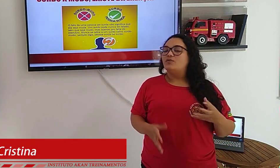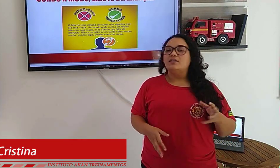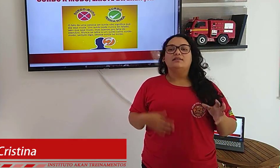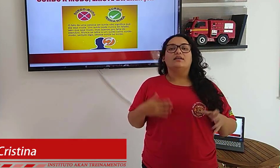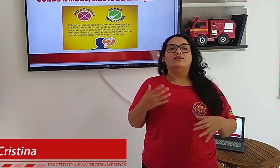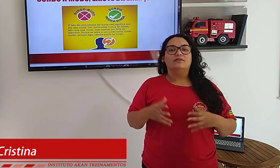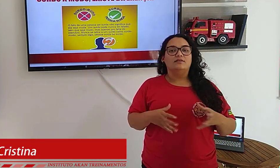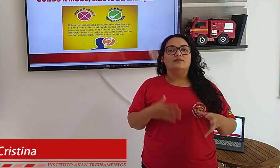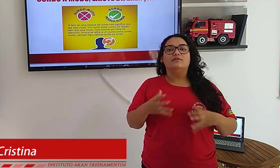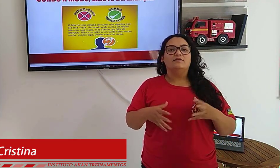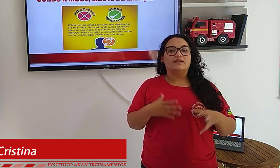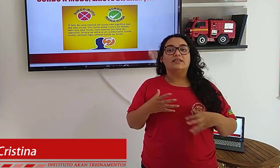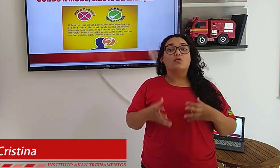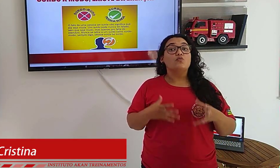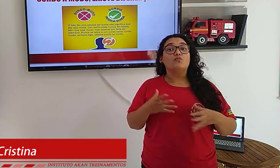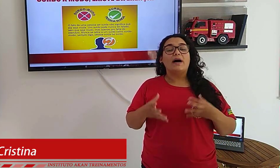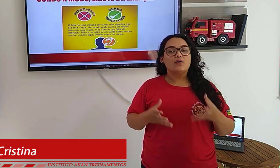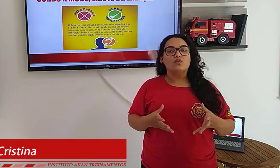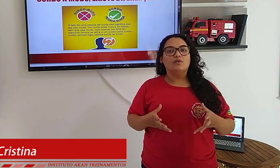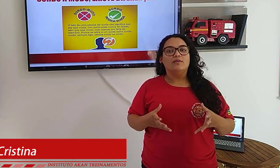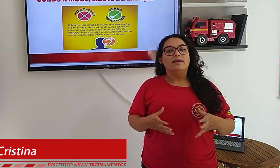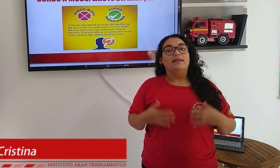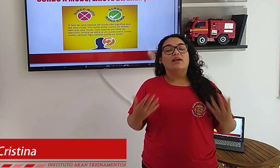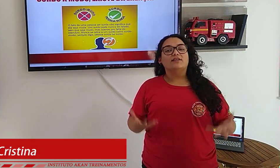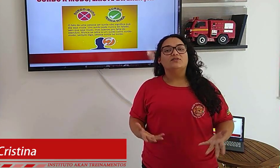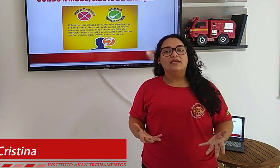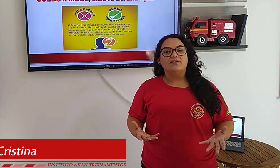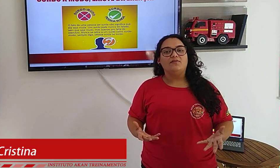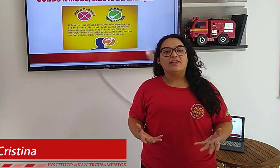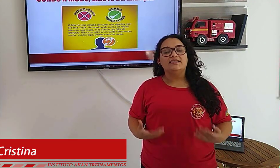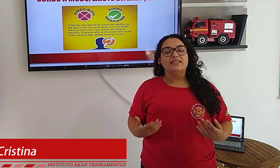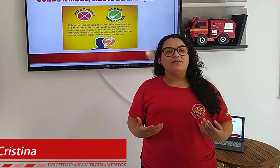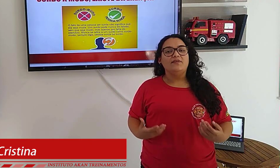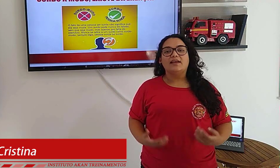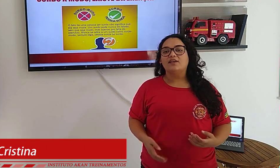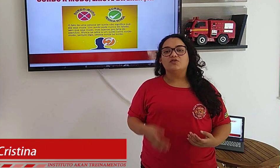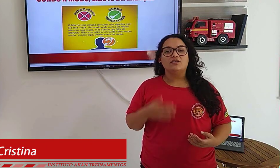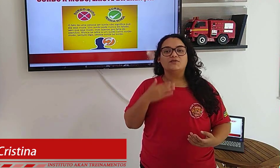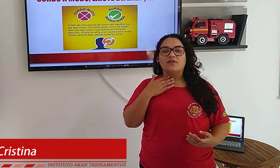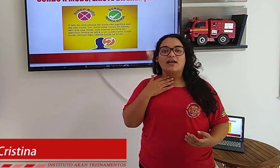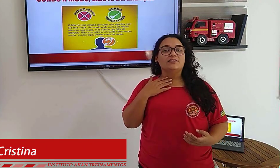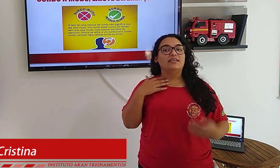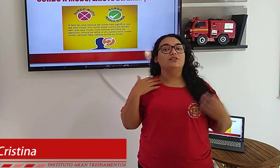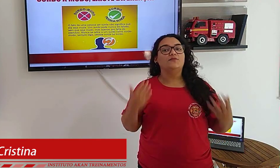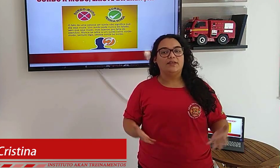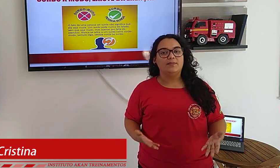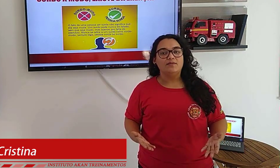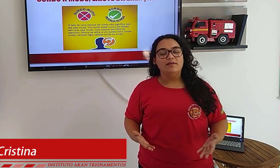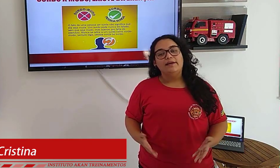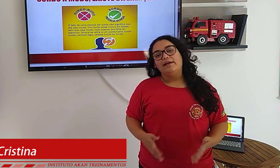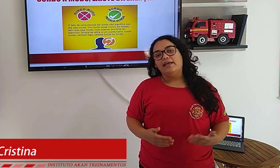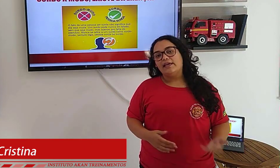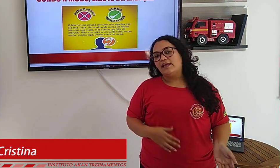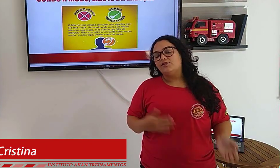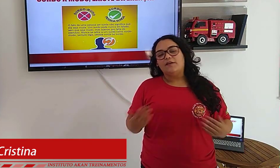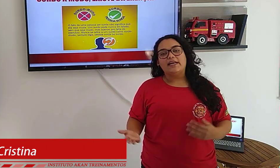tal, fazendo algum barulho. E o que isso significa? Significa que as cordas vocais deles vibram e que é diferente,